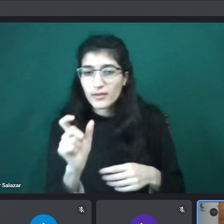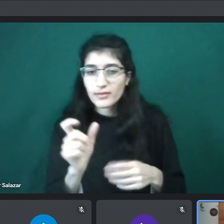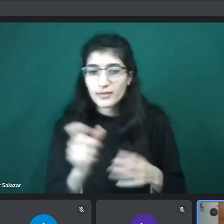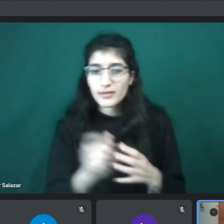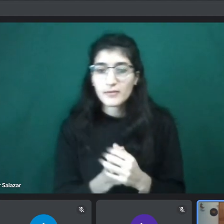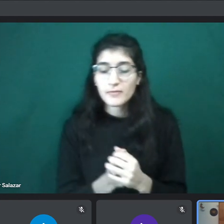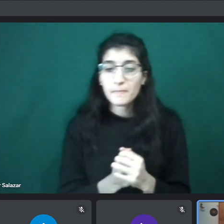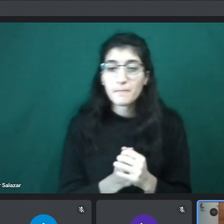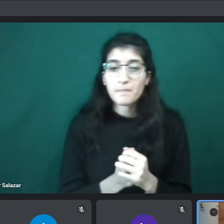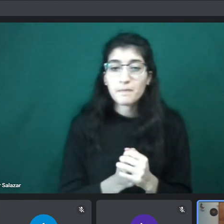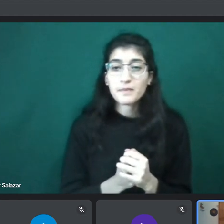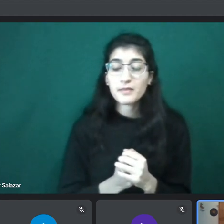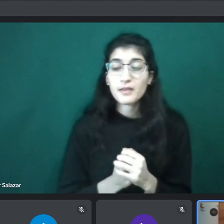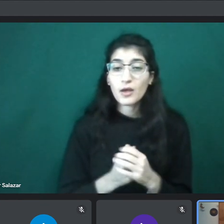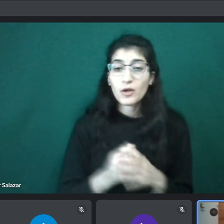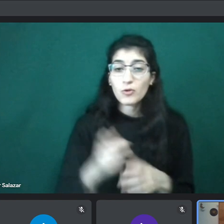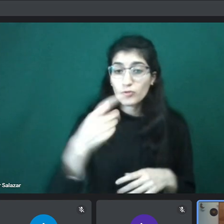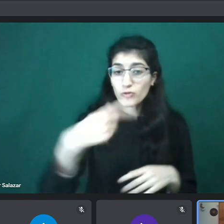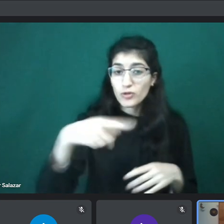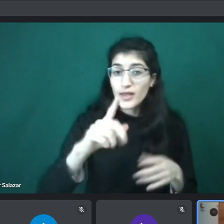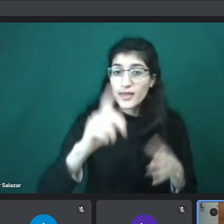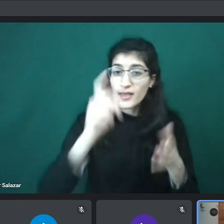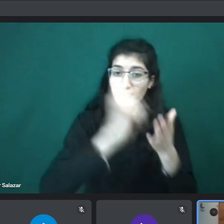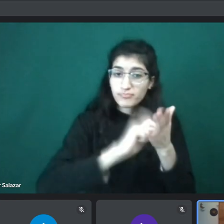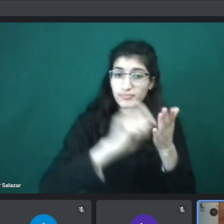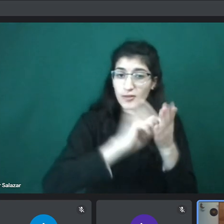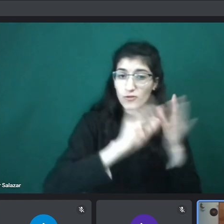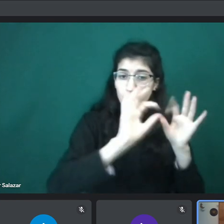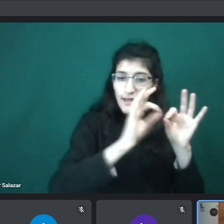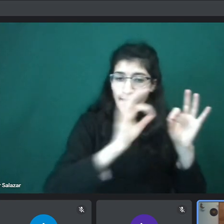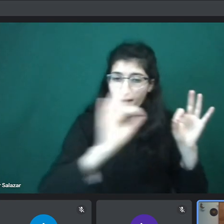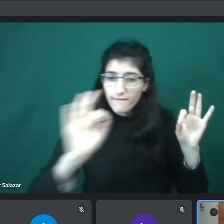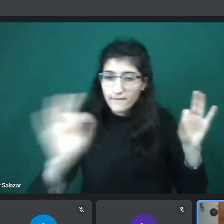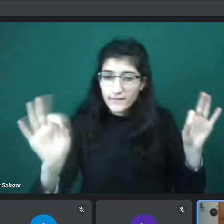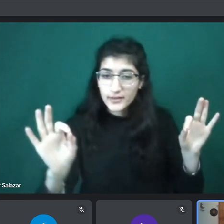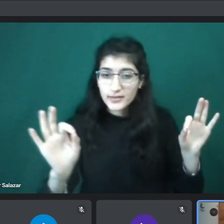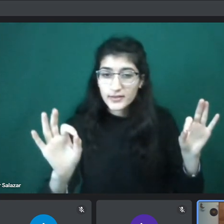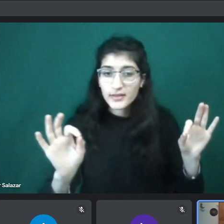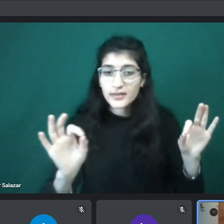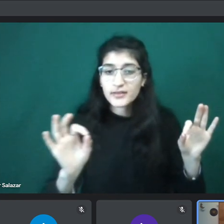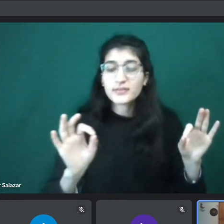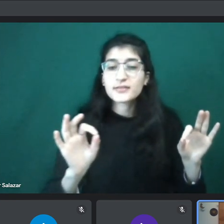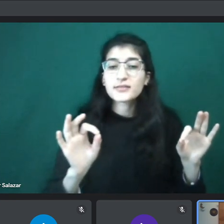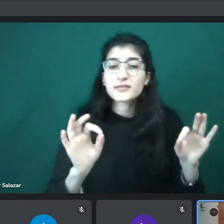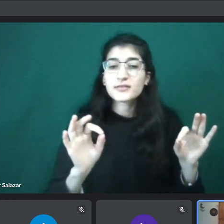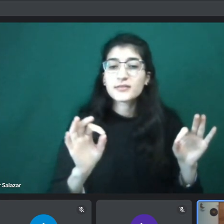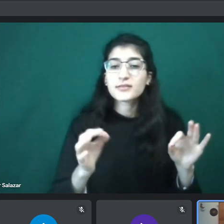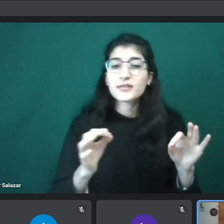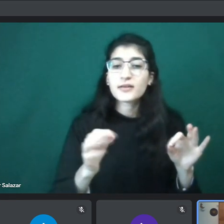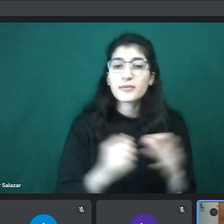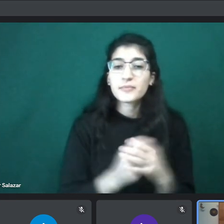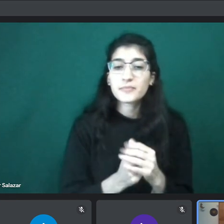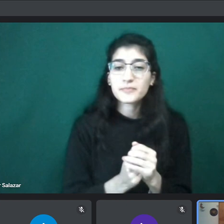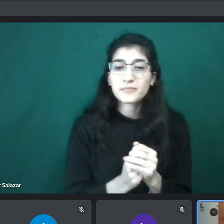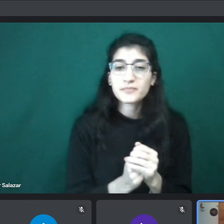frase, ¿sí? Es muy Sí. común y quiere decir también, así como,